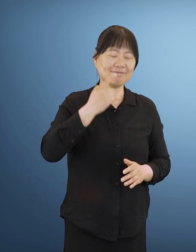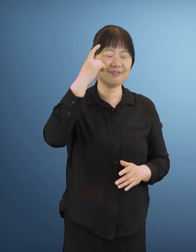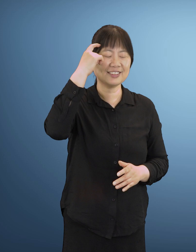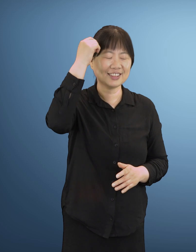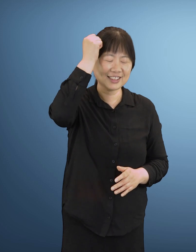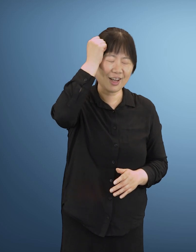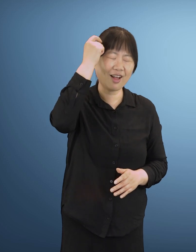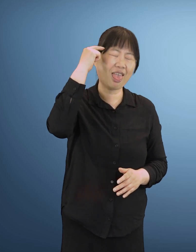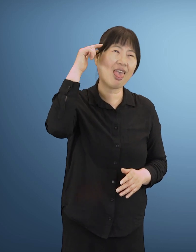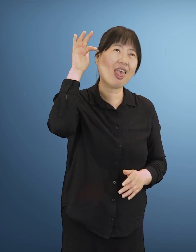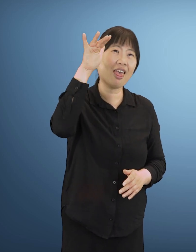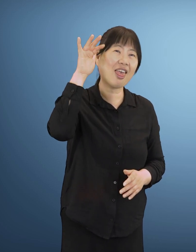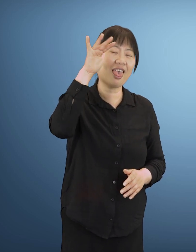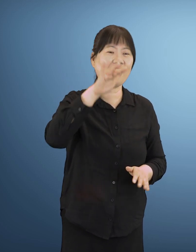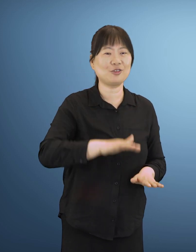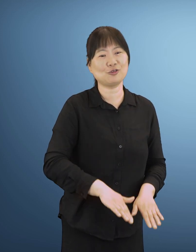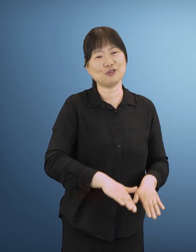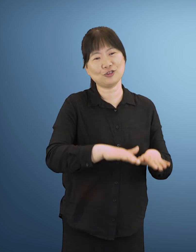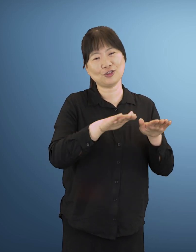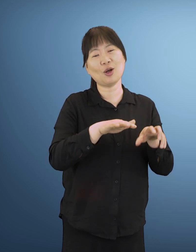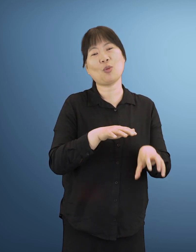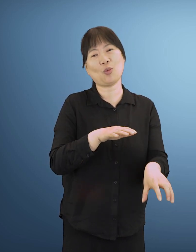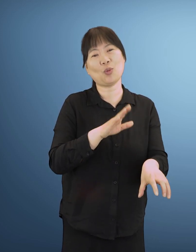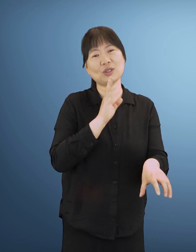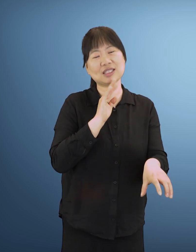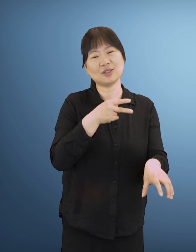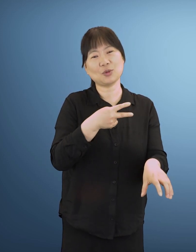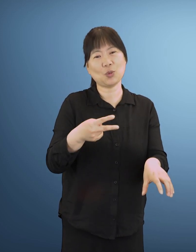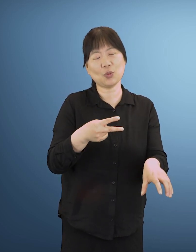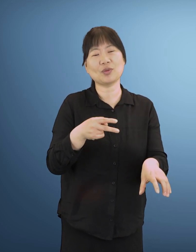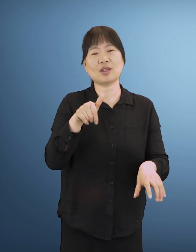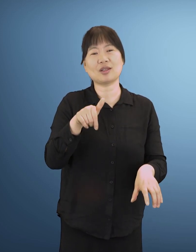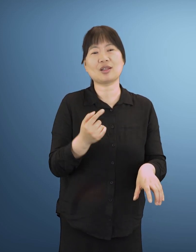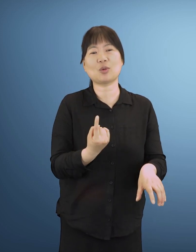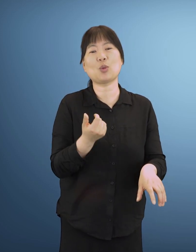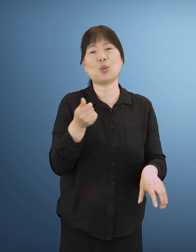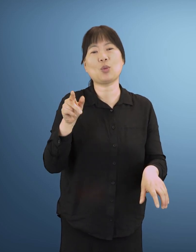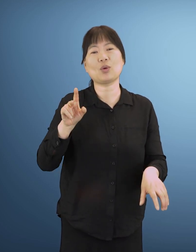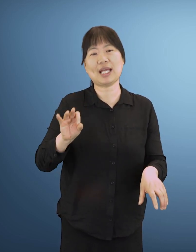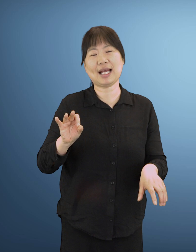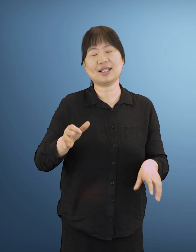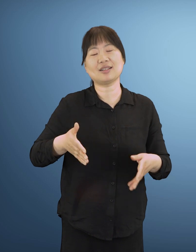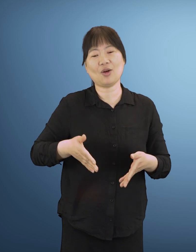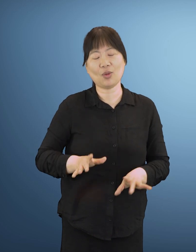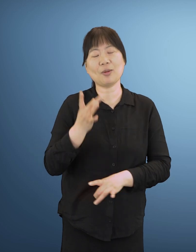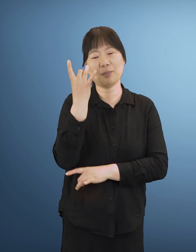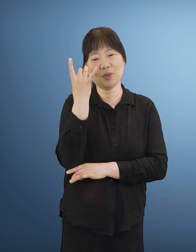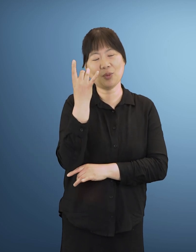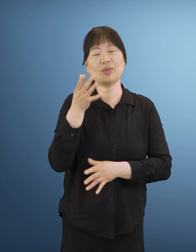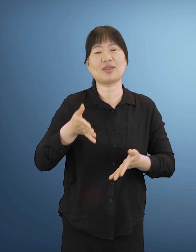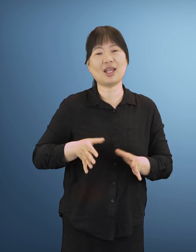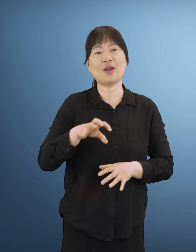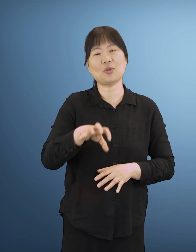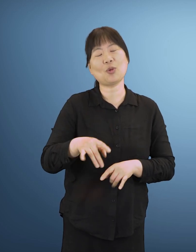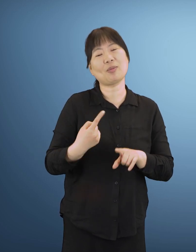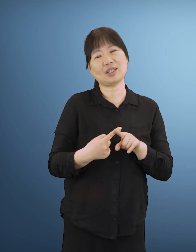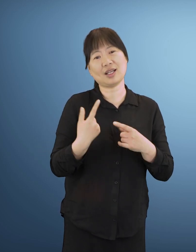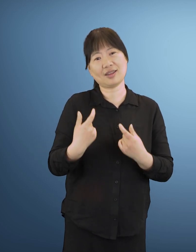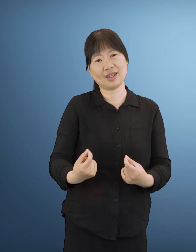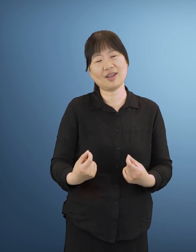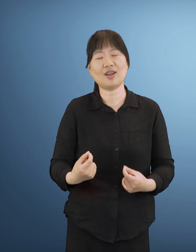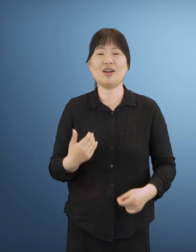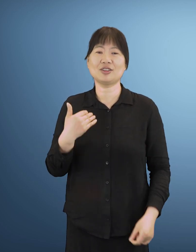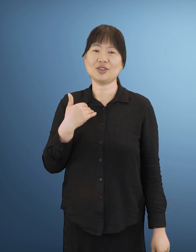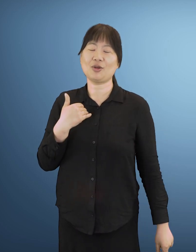자란 곳이 고향입니다. 저는 이제 워낙 일찍이